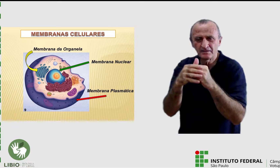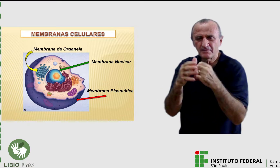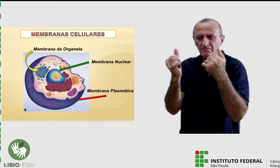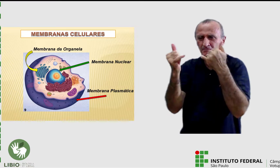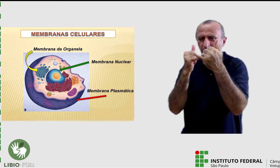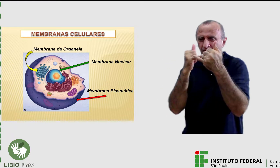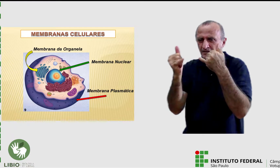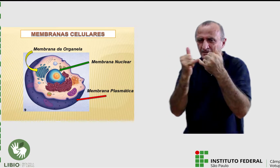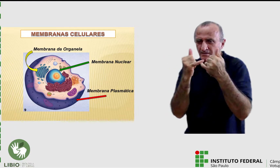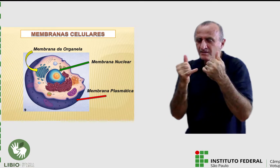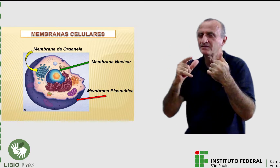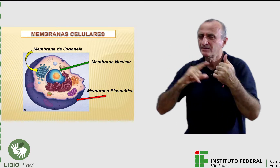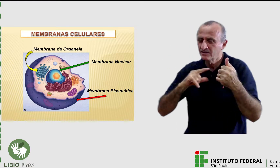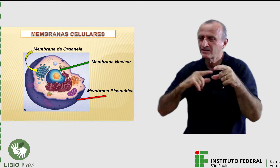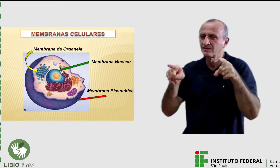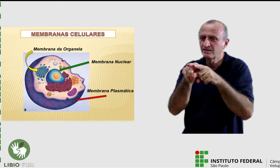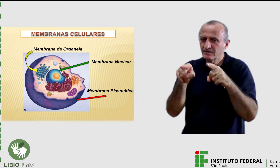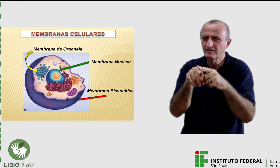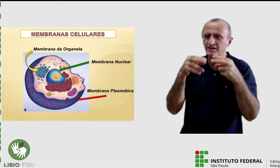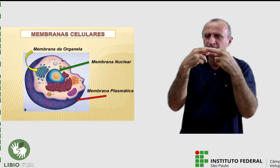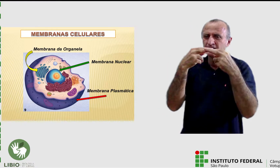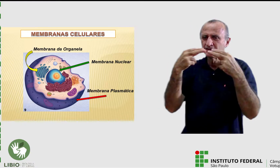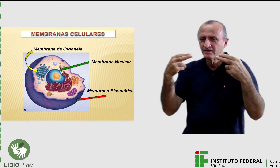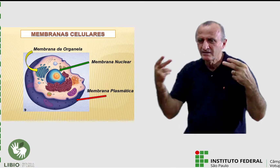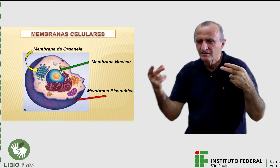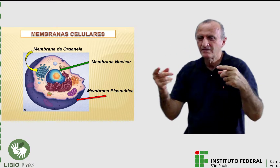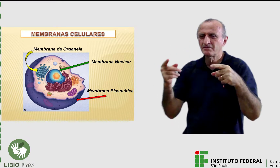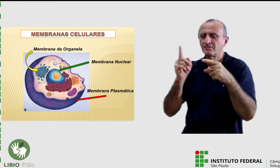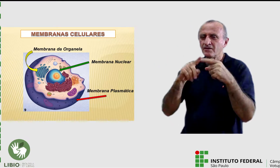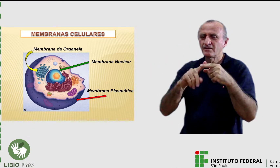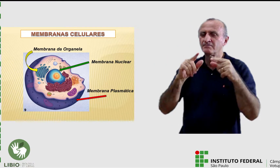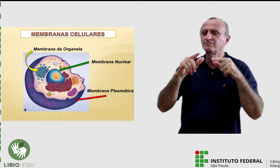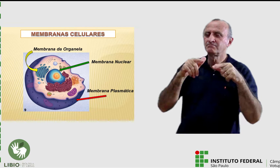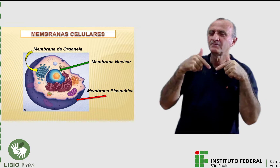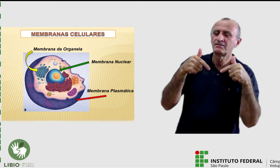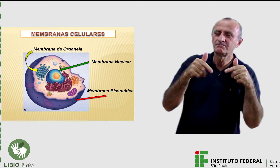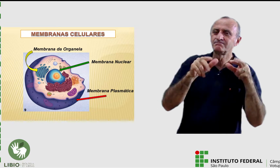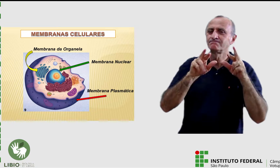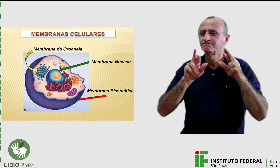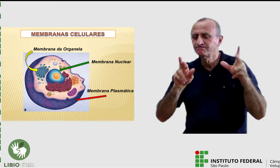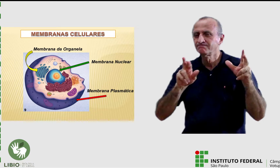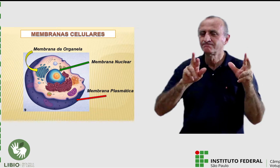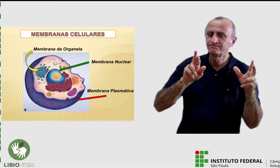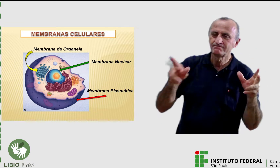Apesar da estrutura das membranas serem parecidas, elas apresentam algumas diferenças pelo fato de exercerem